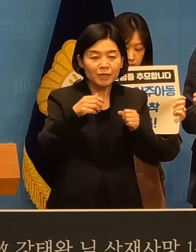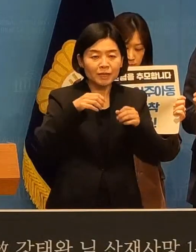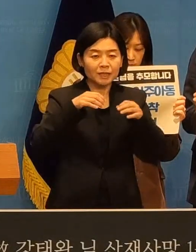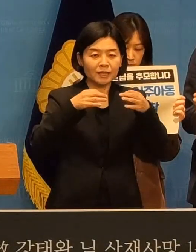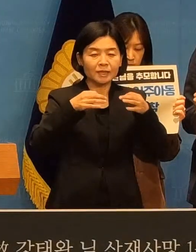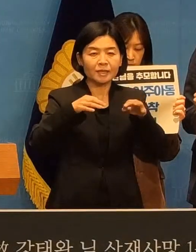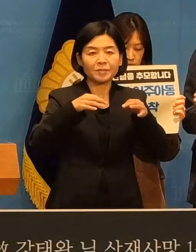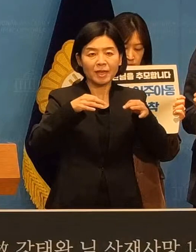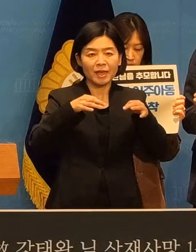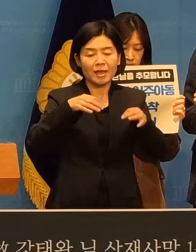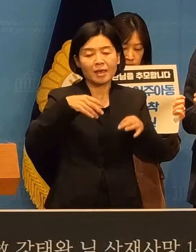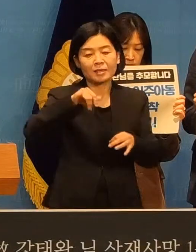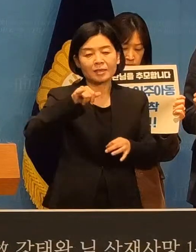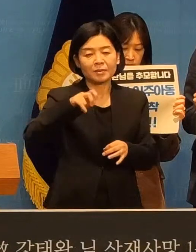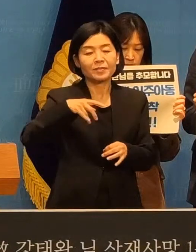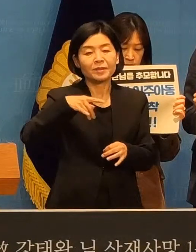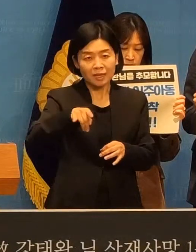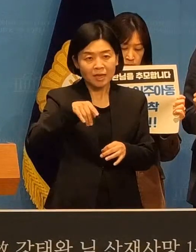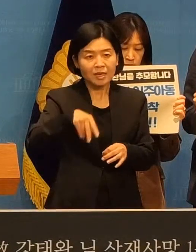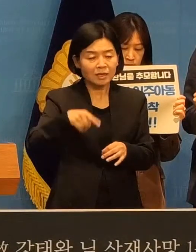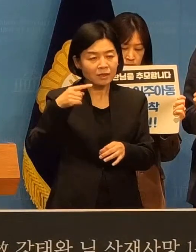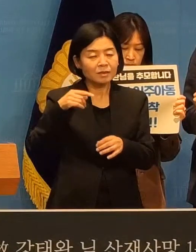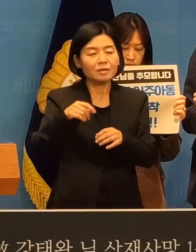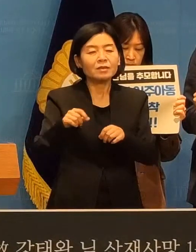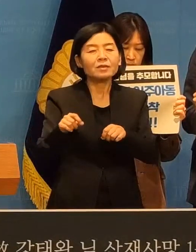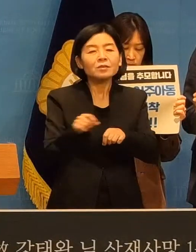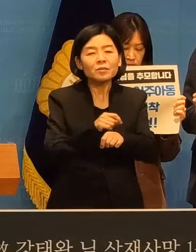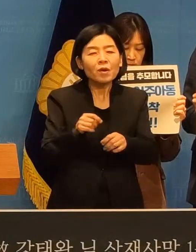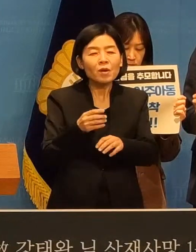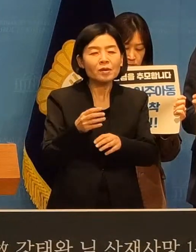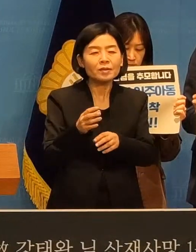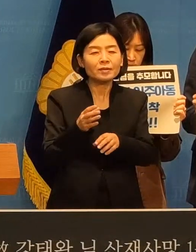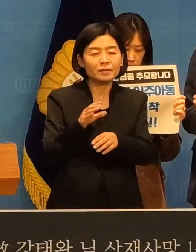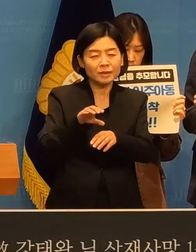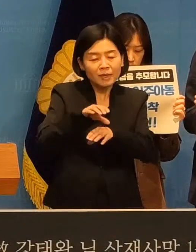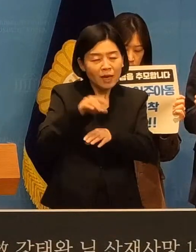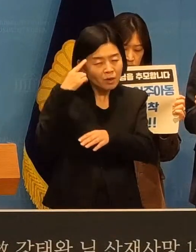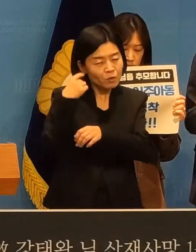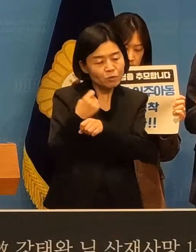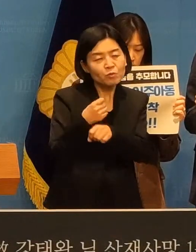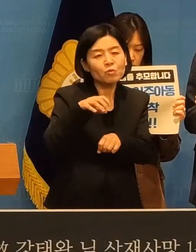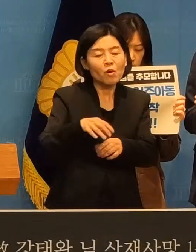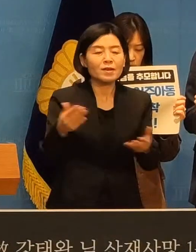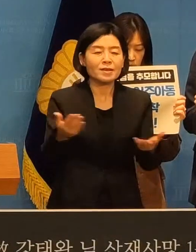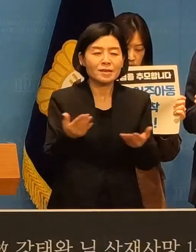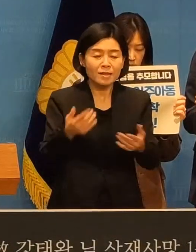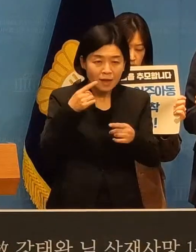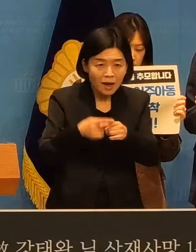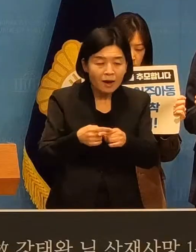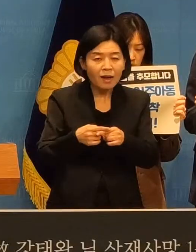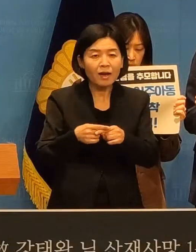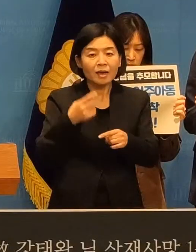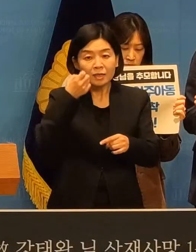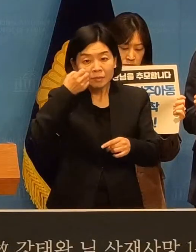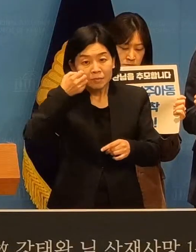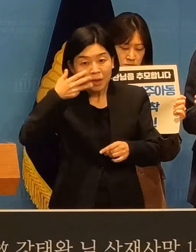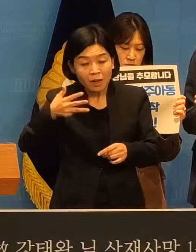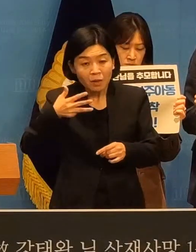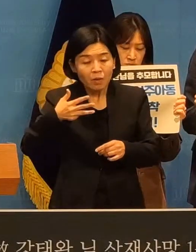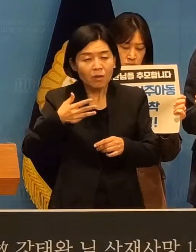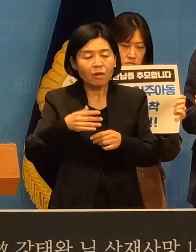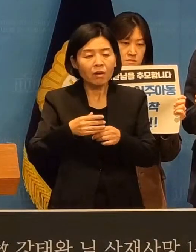제조회사의 연구원으로 근무했습니다. 그러나 입사 8개월 만에 안전장치가 없는 차량 테스트 중 사고로